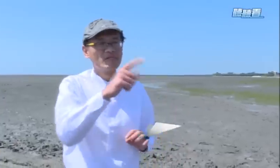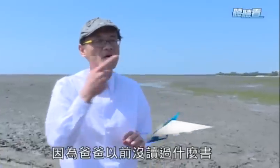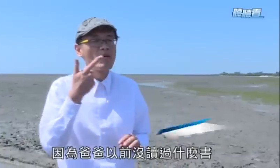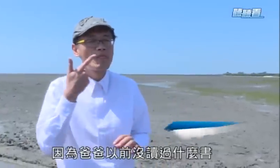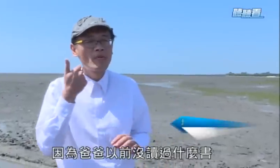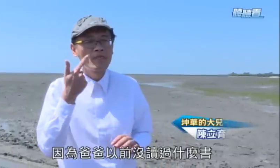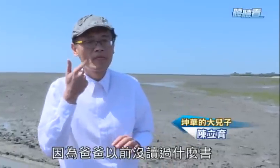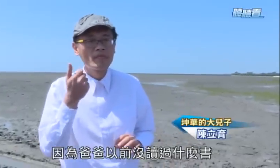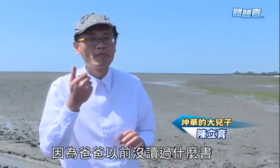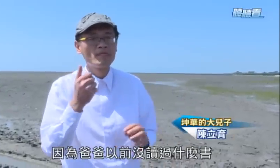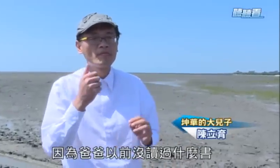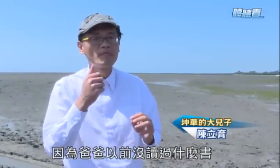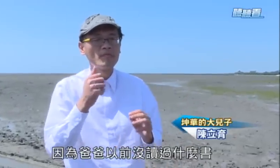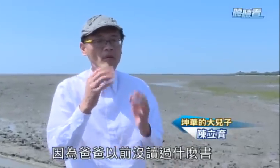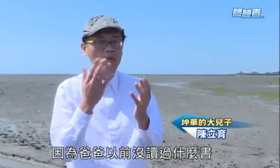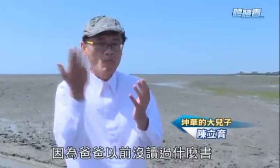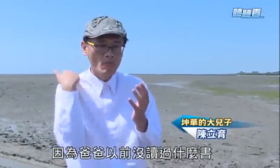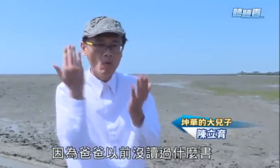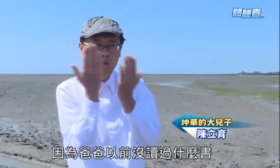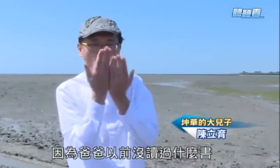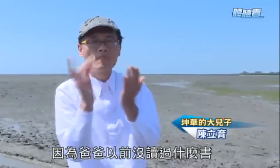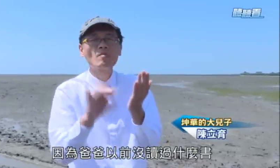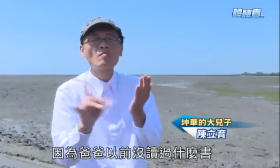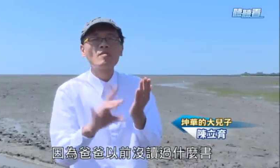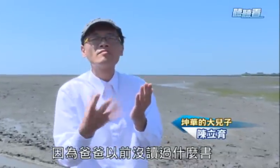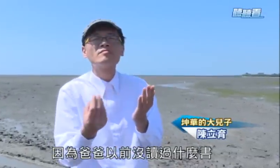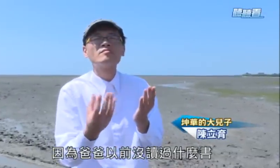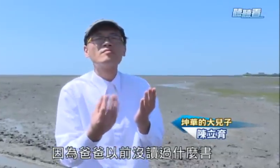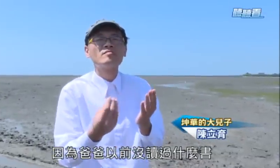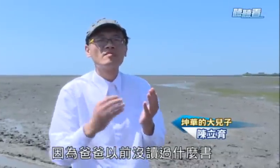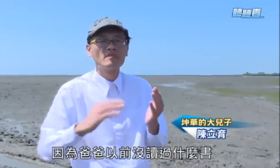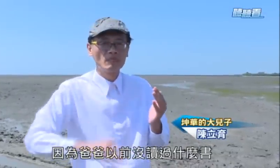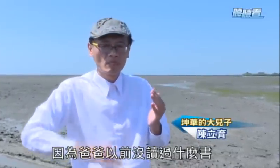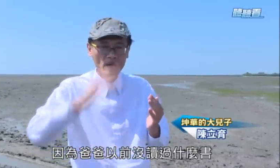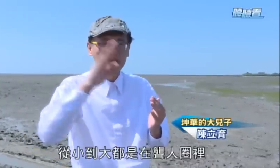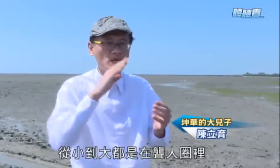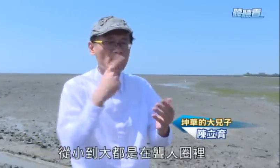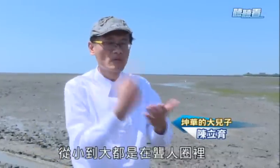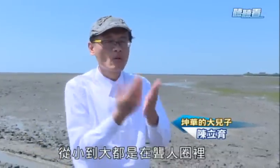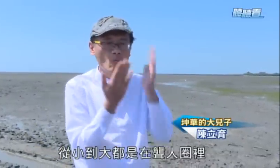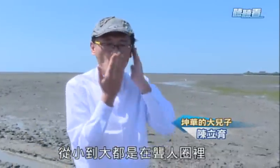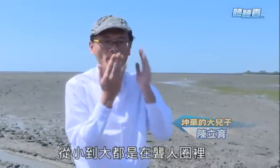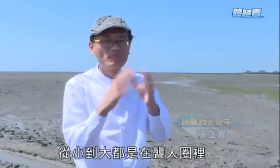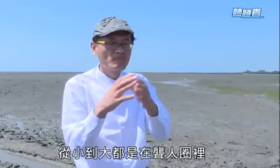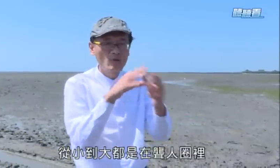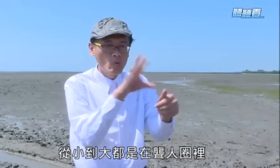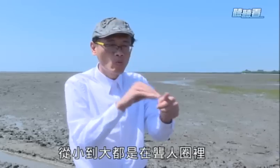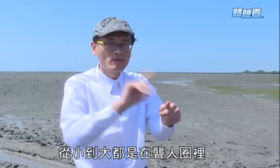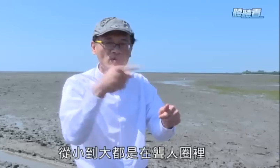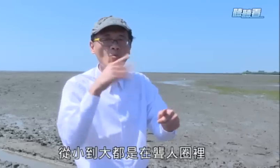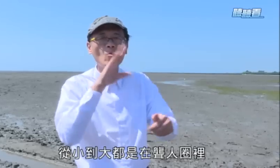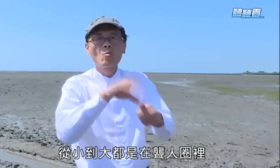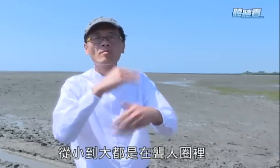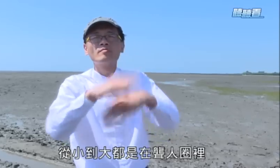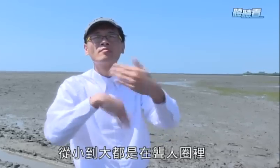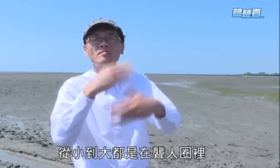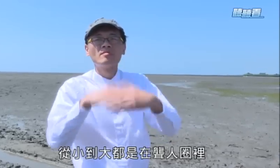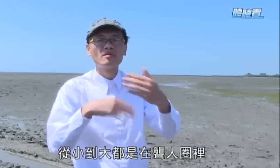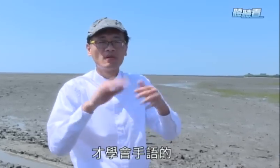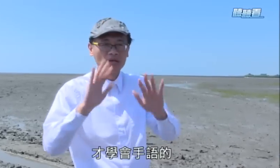因为爸爸以前呢，没读过什么书，从小到大都是在聋人圈里才学